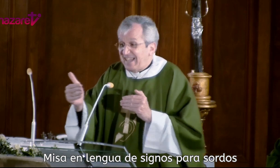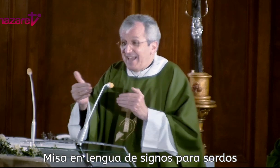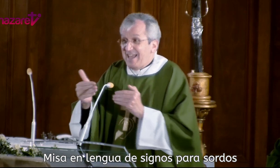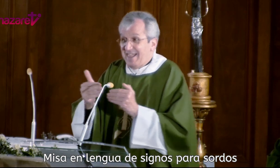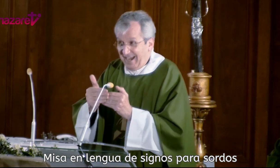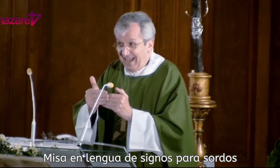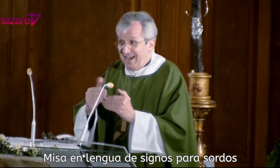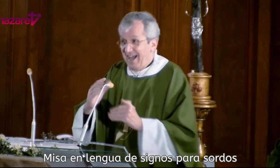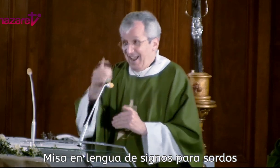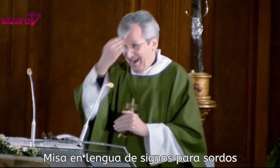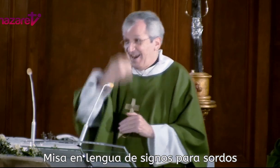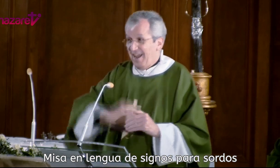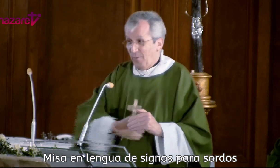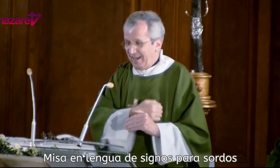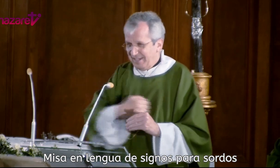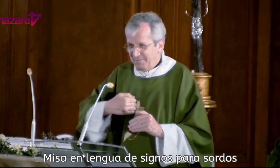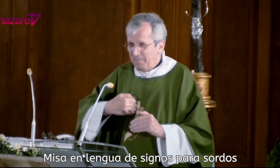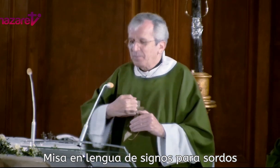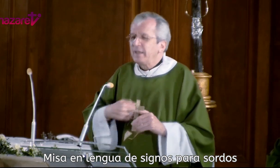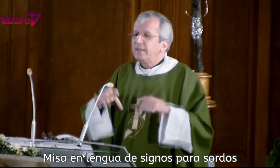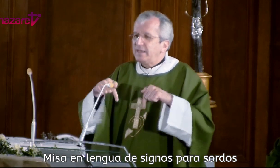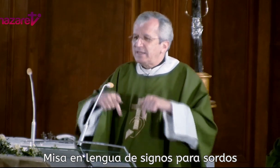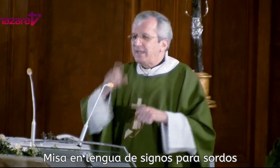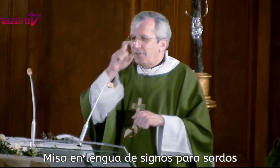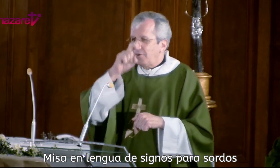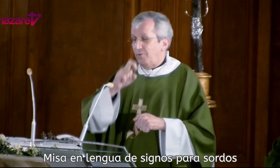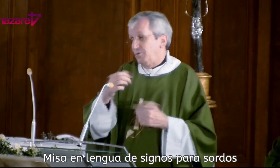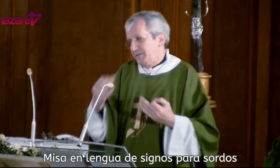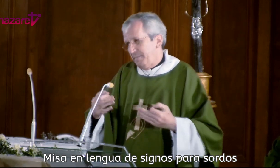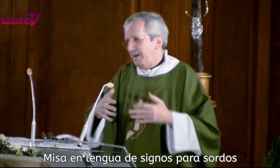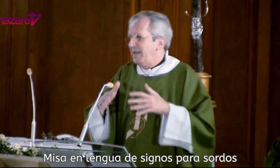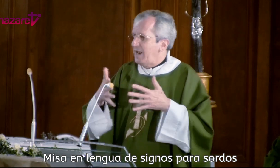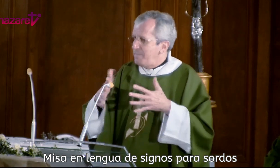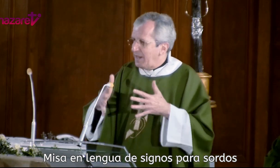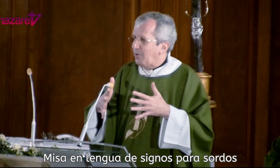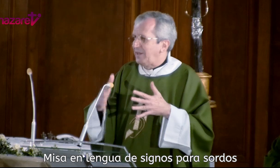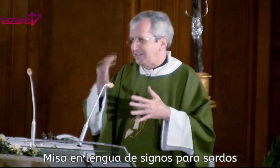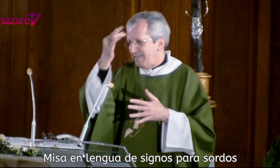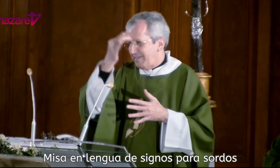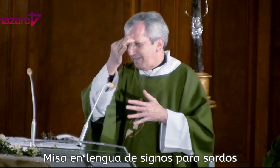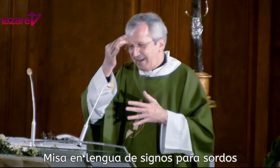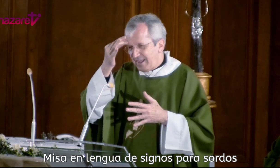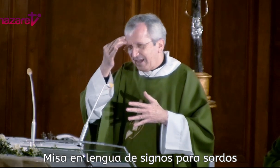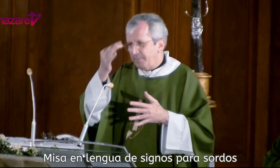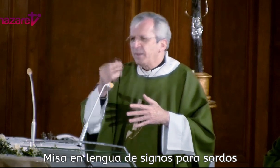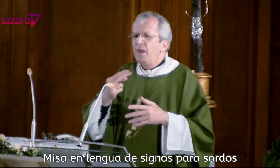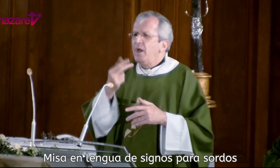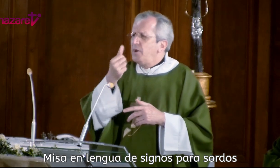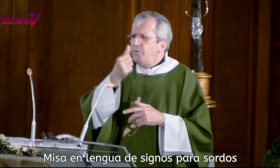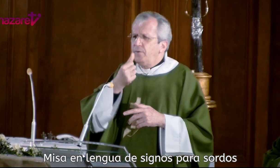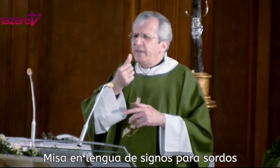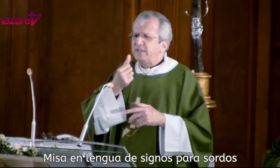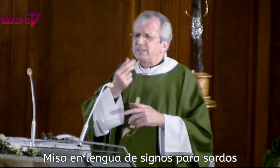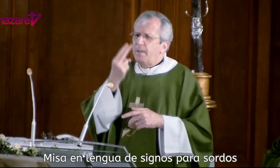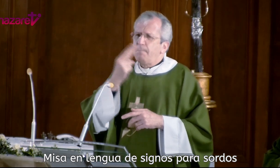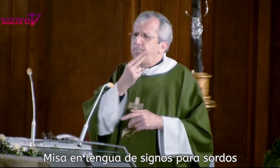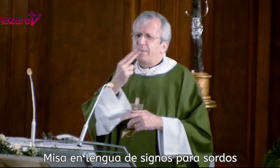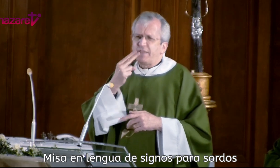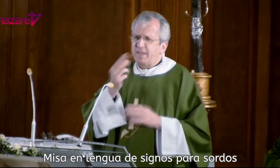ya cercana la cuaresma. Y este año, como siempre, el miércoles de ceniza, no es precepto